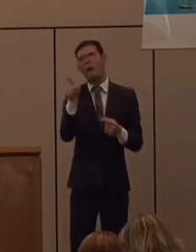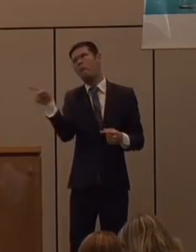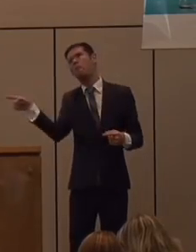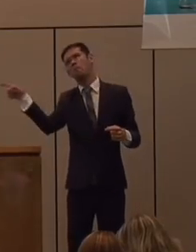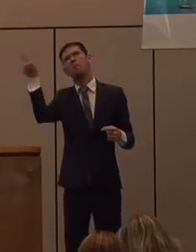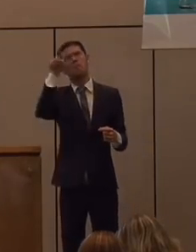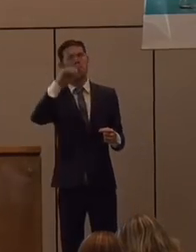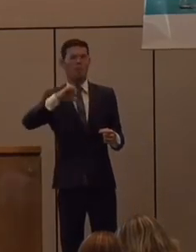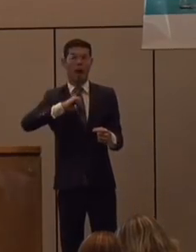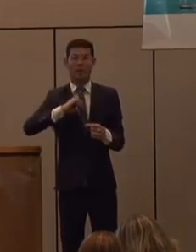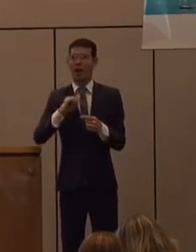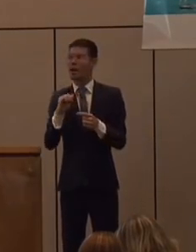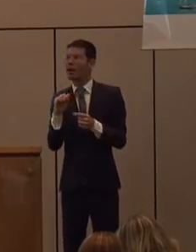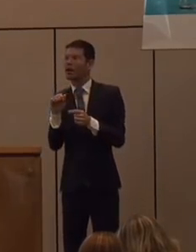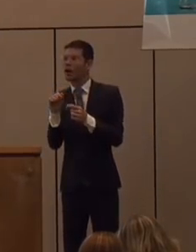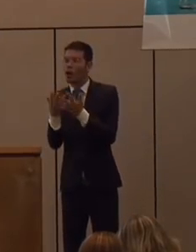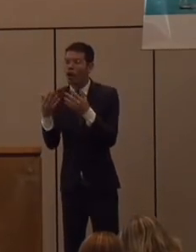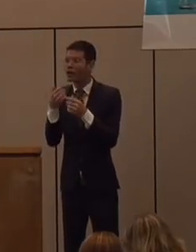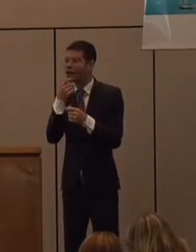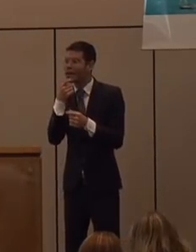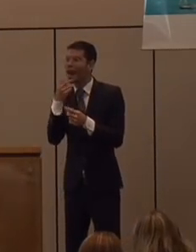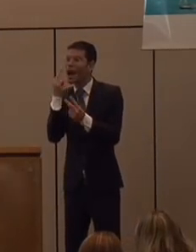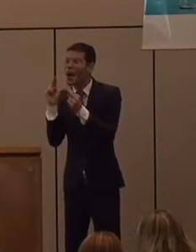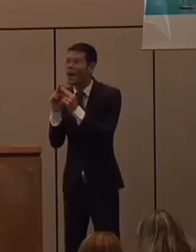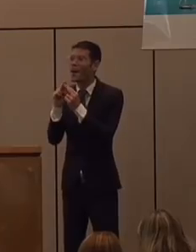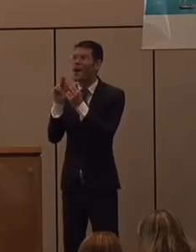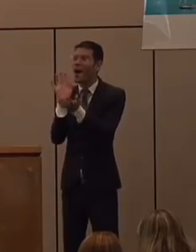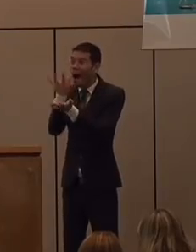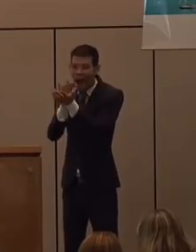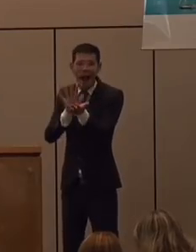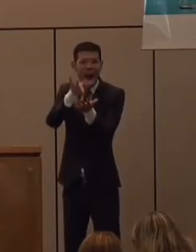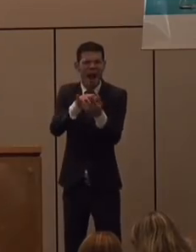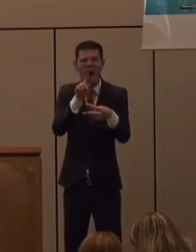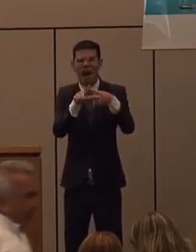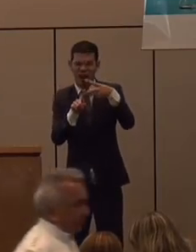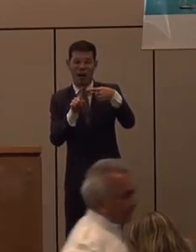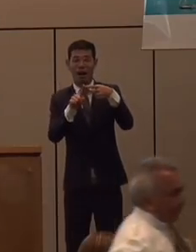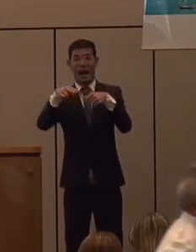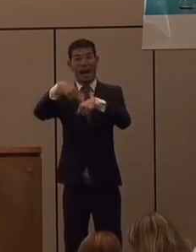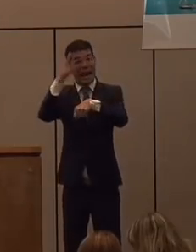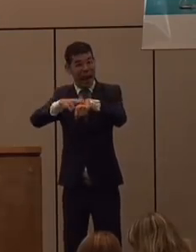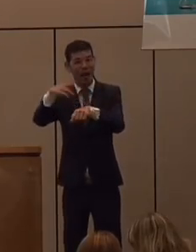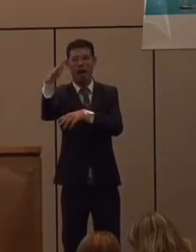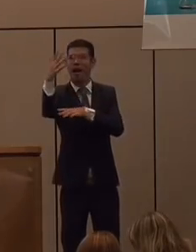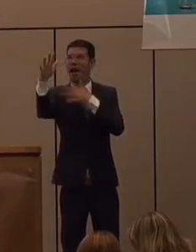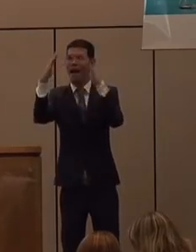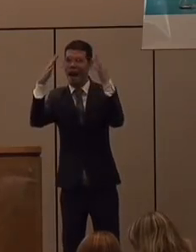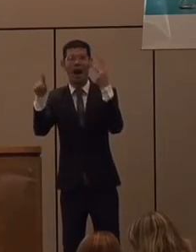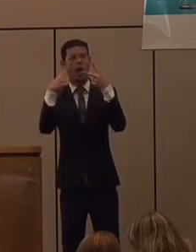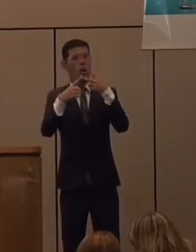que lo pueden diferente y permitir que la gente quiera venir a conocer su naturaleza y su cultura y colombia es riquísima en ambas de eso